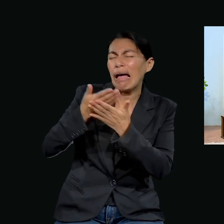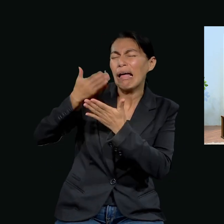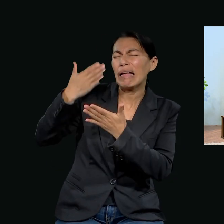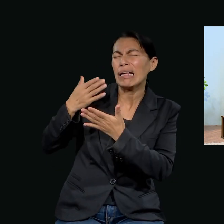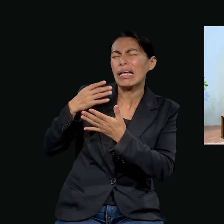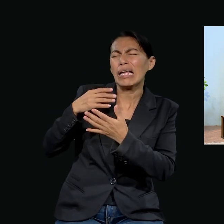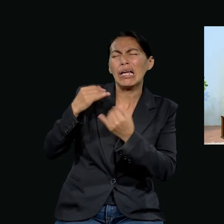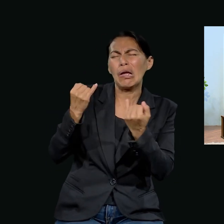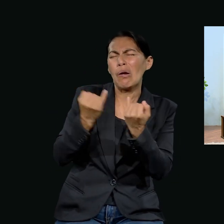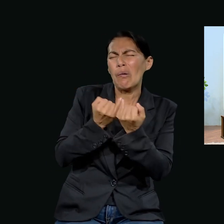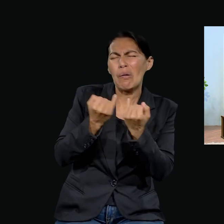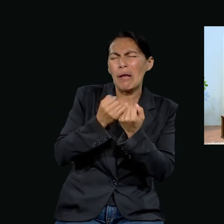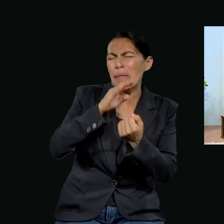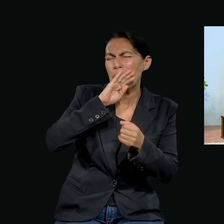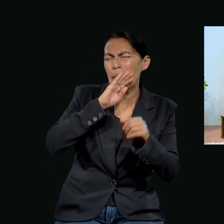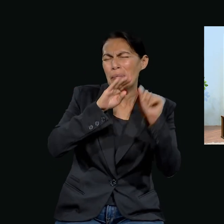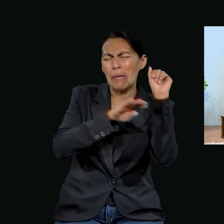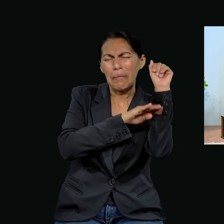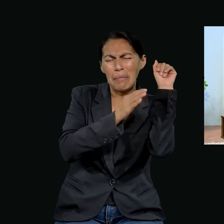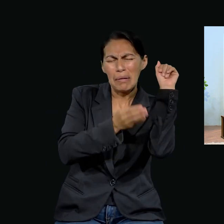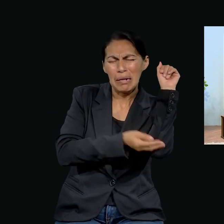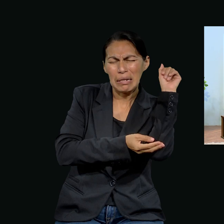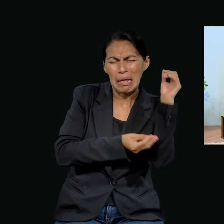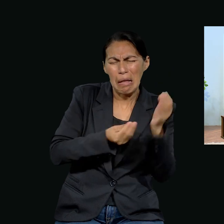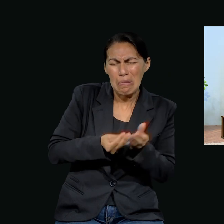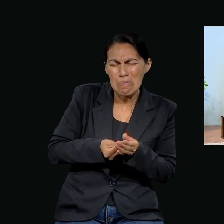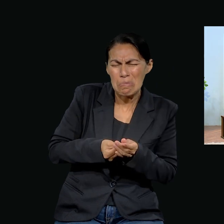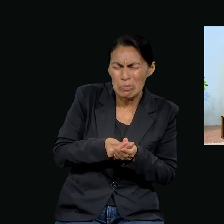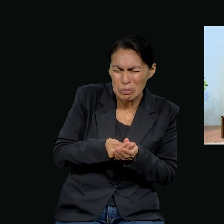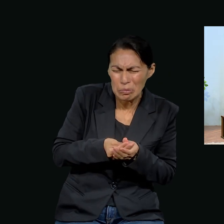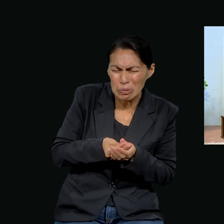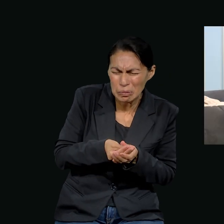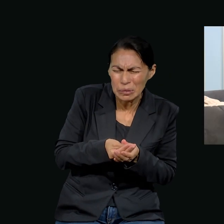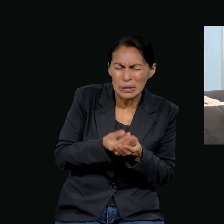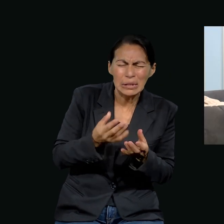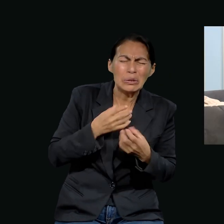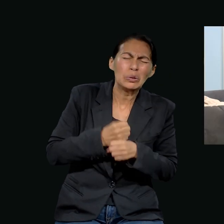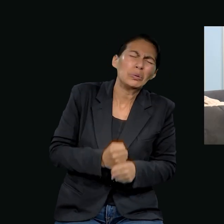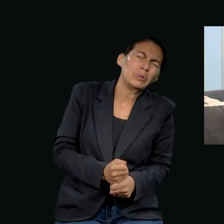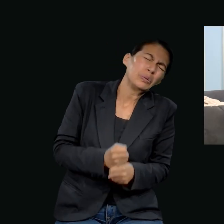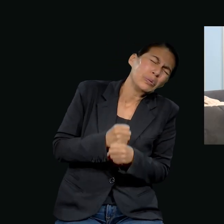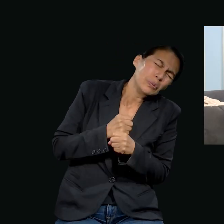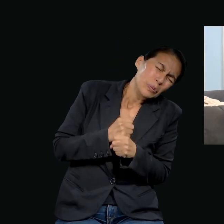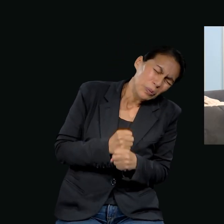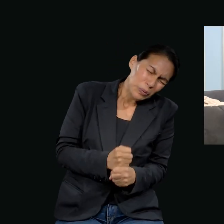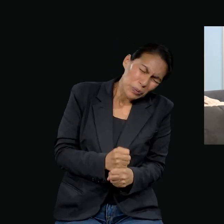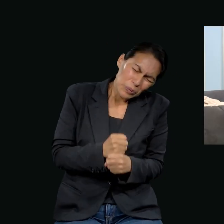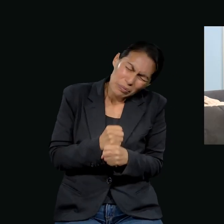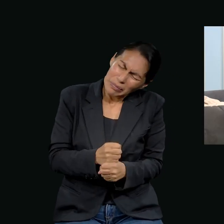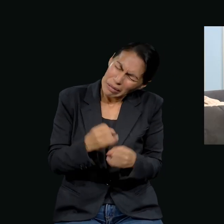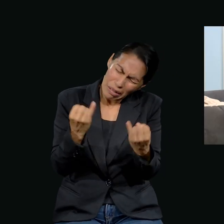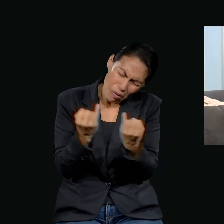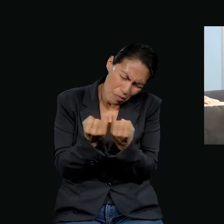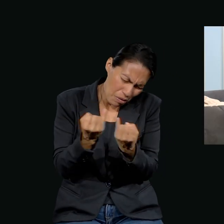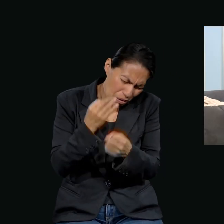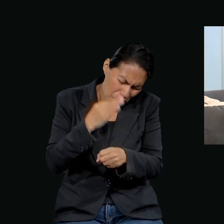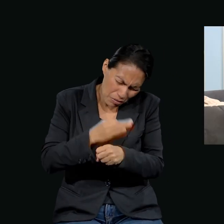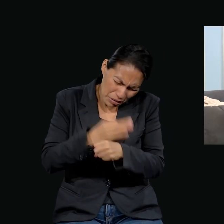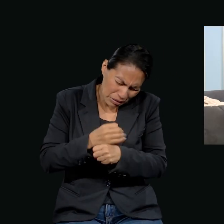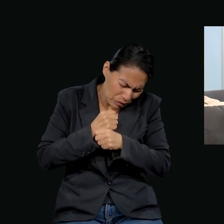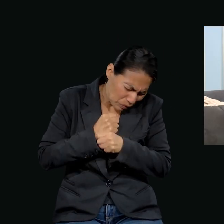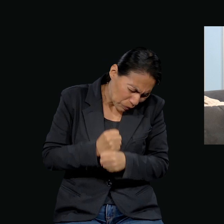su aparición En las nubes De los cielos Señor Todas estas cosas Quedarán pasadas Y